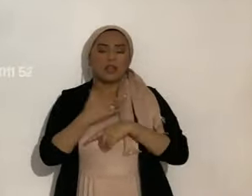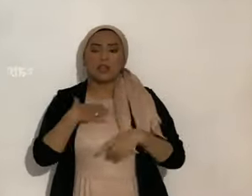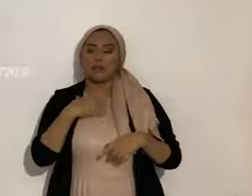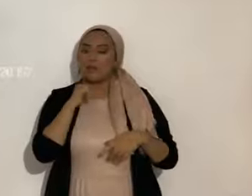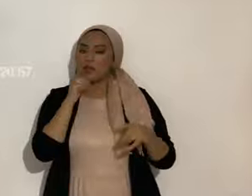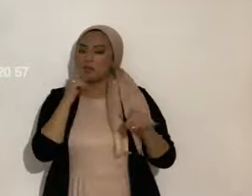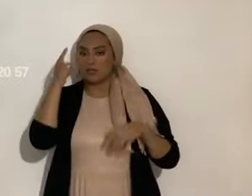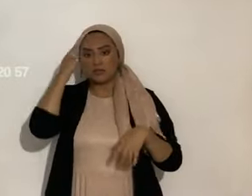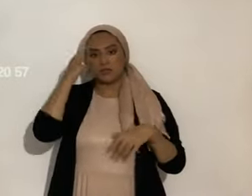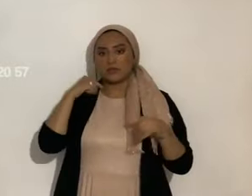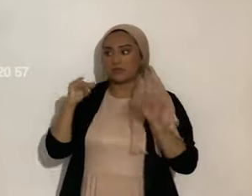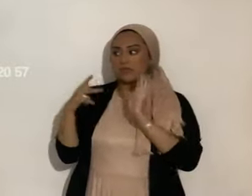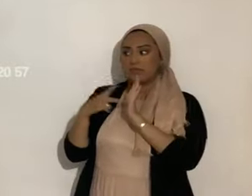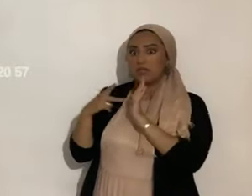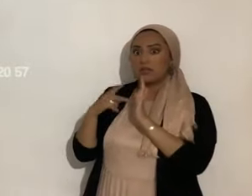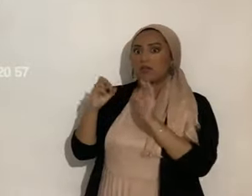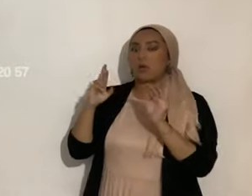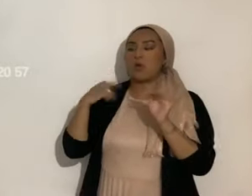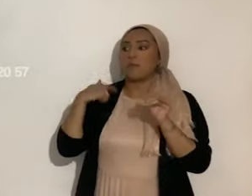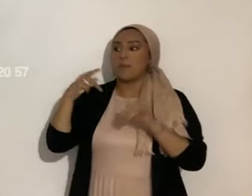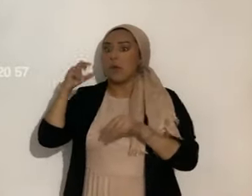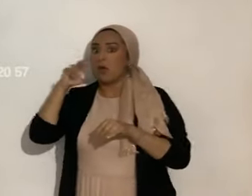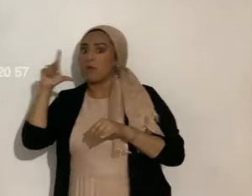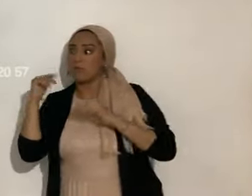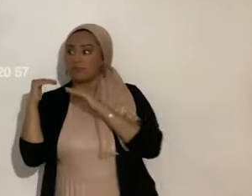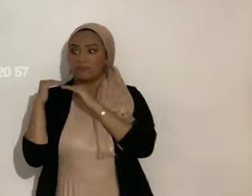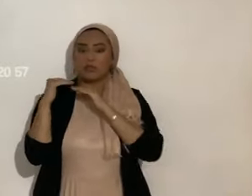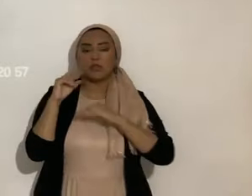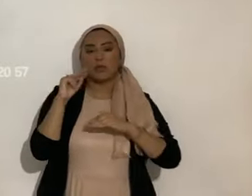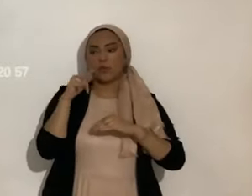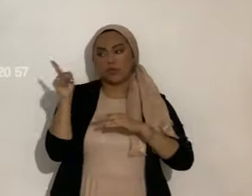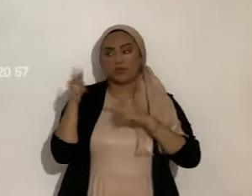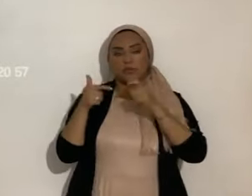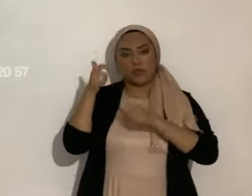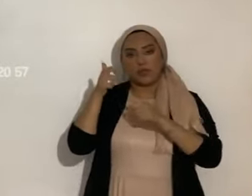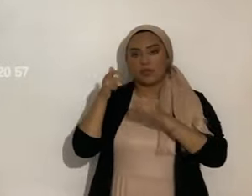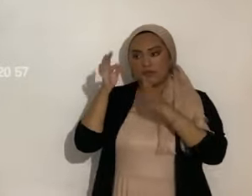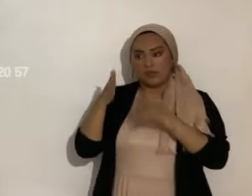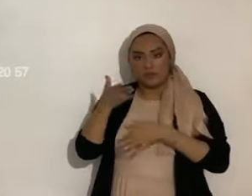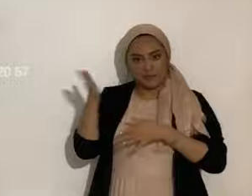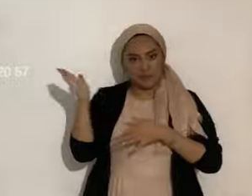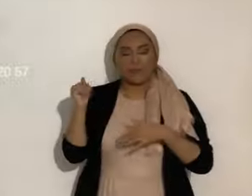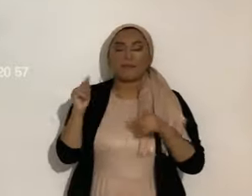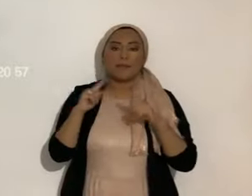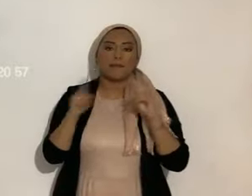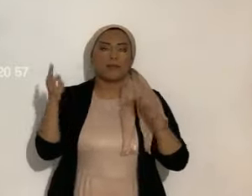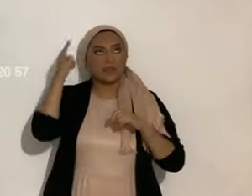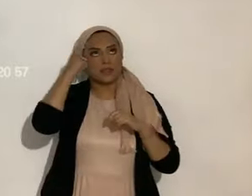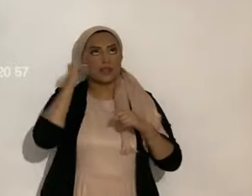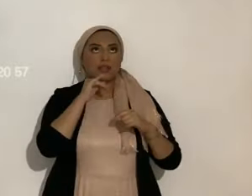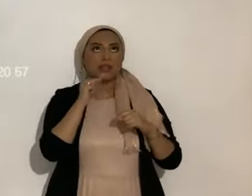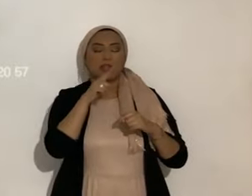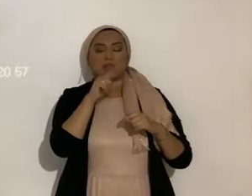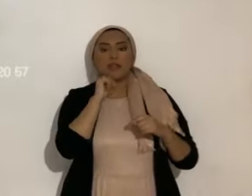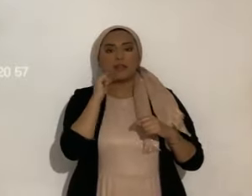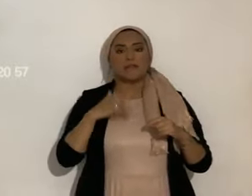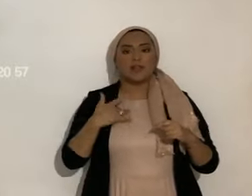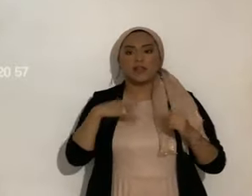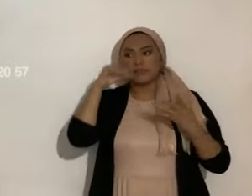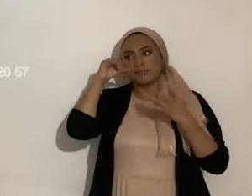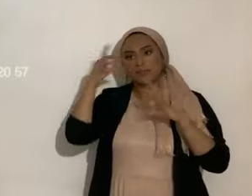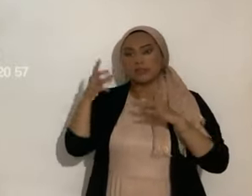considero Pedro, no me comparo con Pedro ni con Pablo, no, ellos fueron grandes apóstoles, pero la idea es que no te sientas